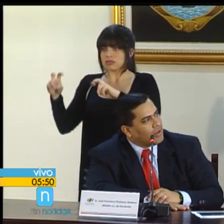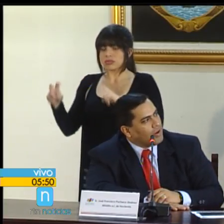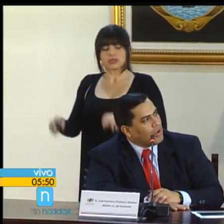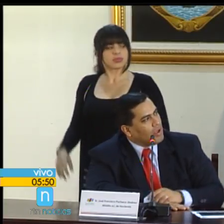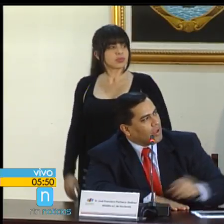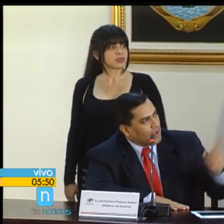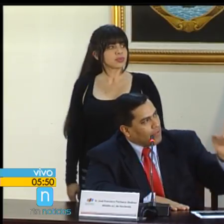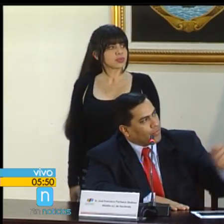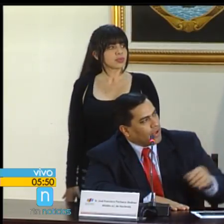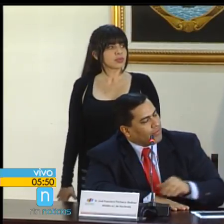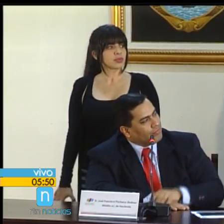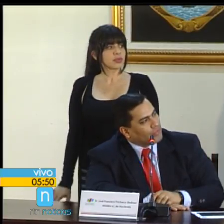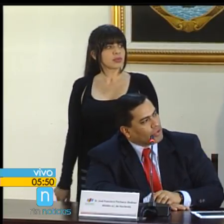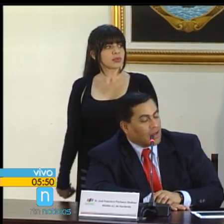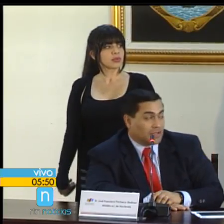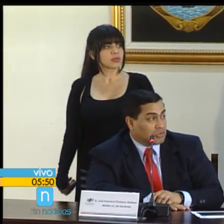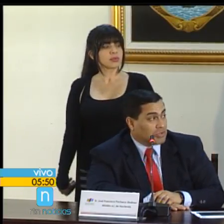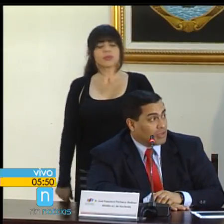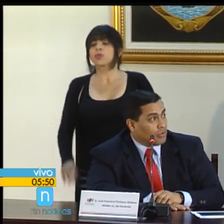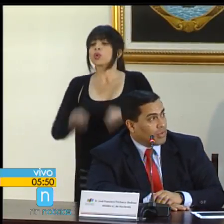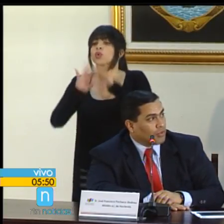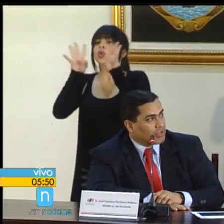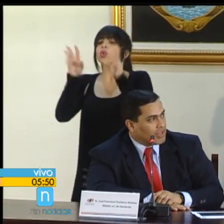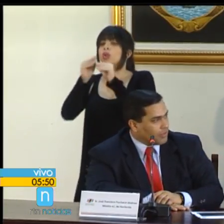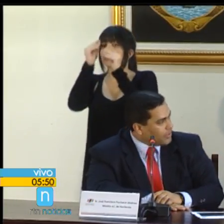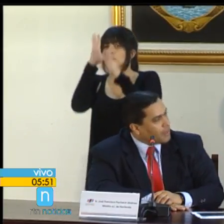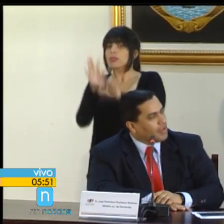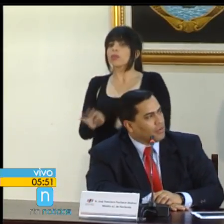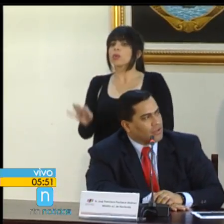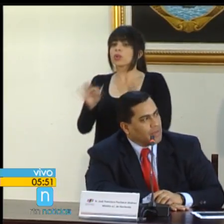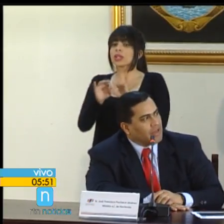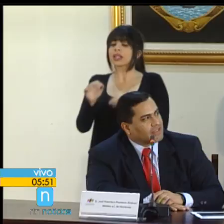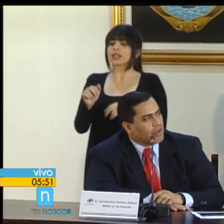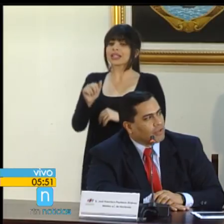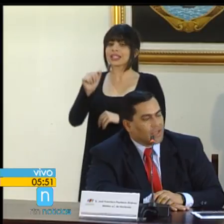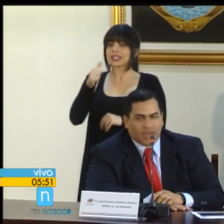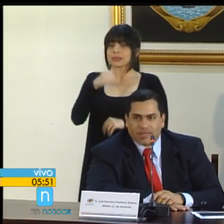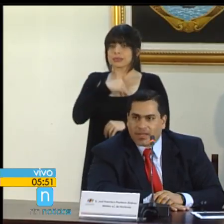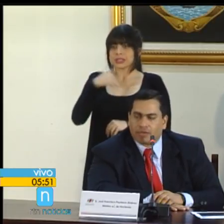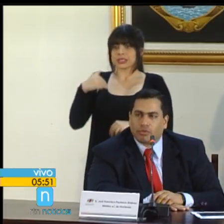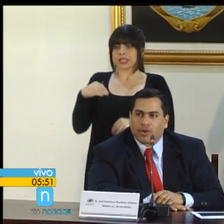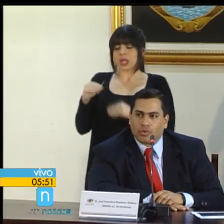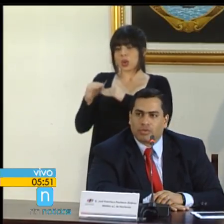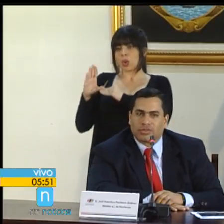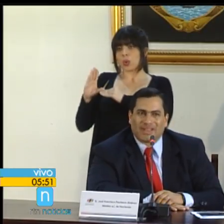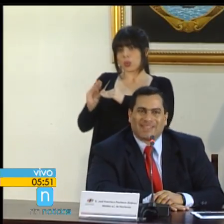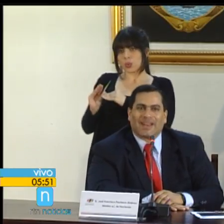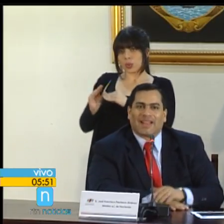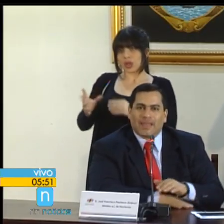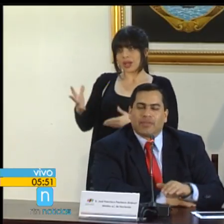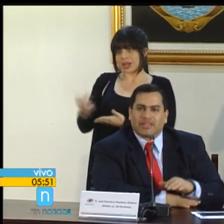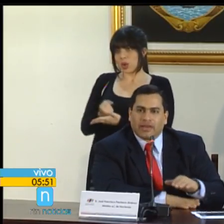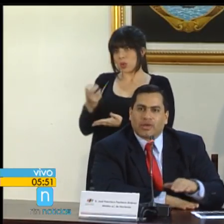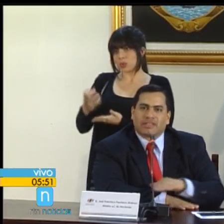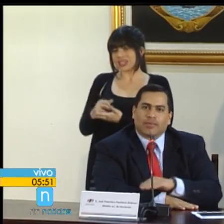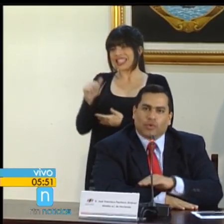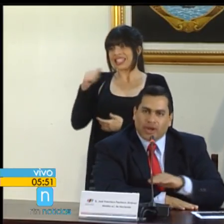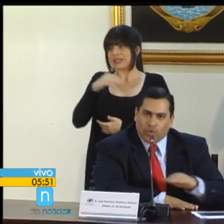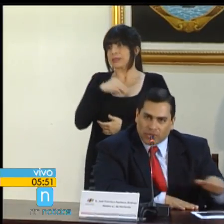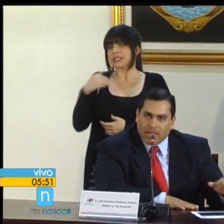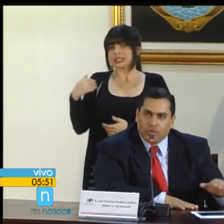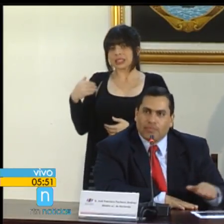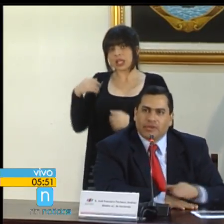¿Okay? En total, ese es un dato importante, 10 ministerios decrecen en sus recursos, es decir, a 10 ministerios les